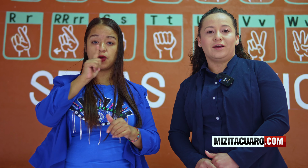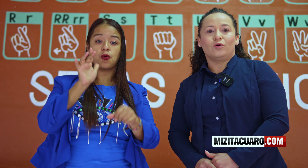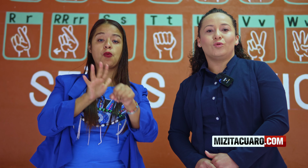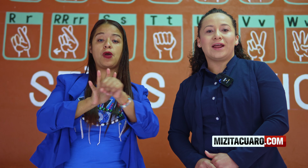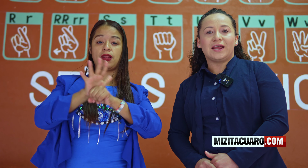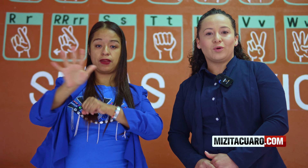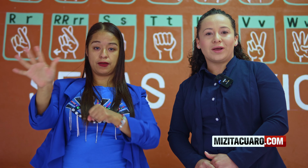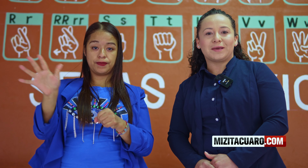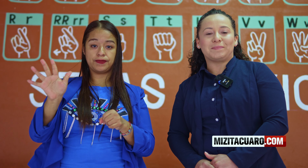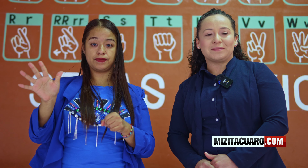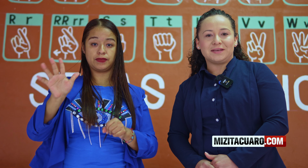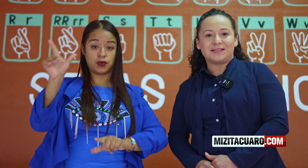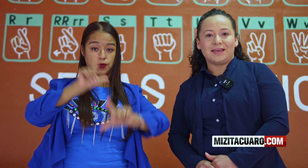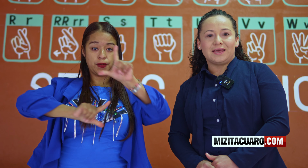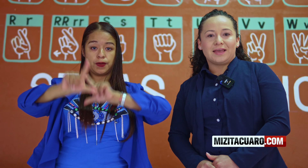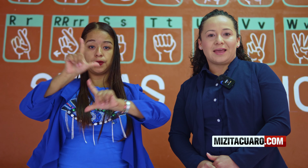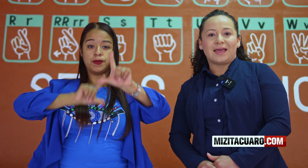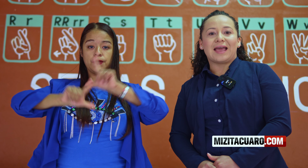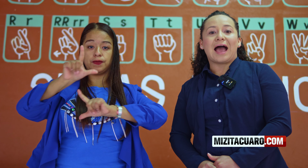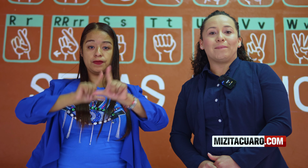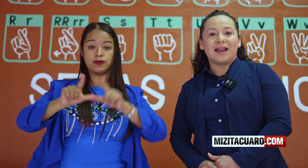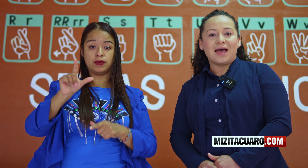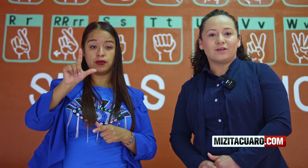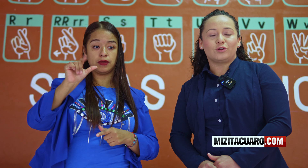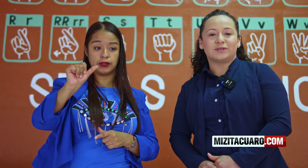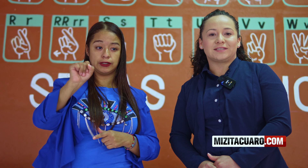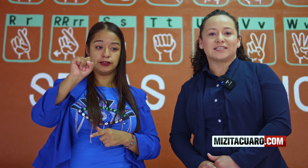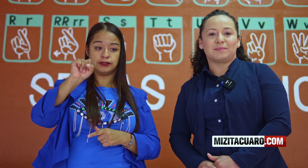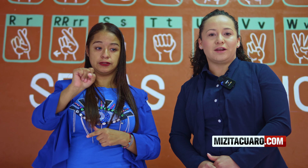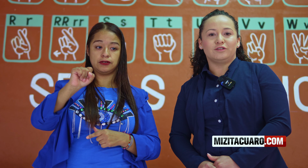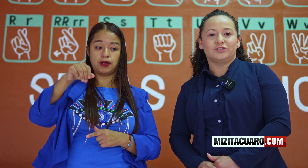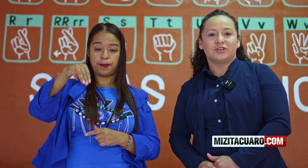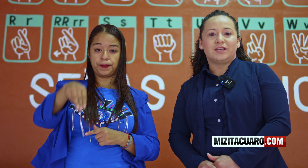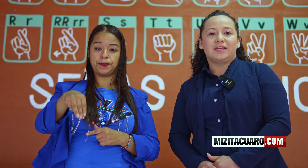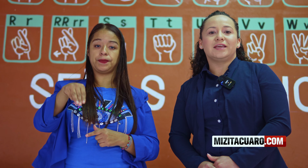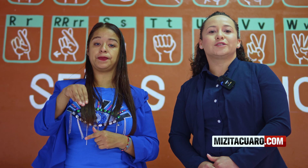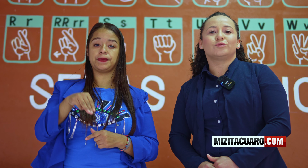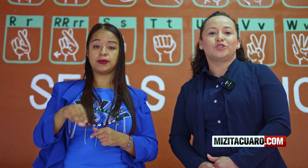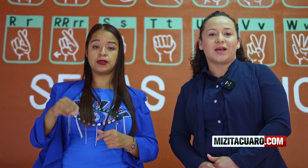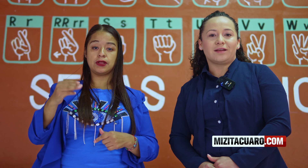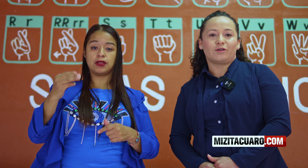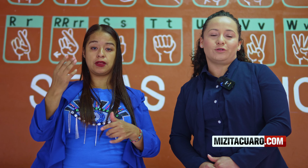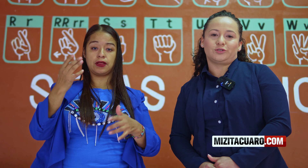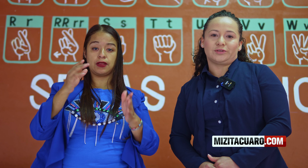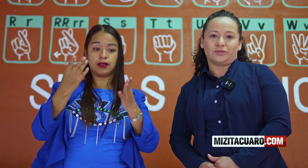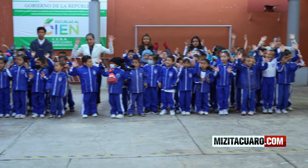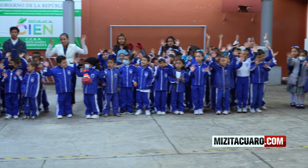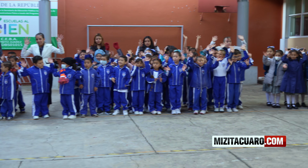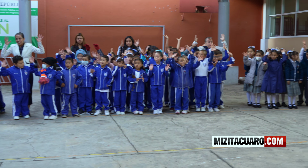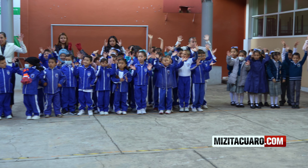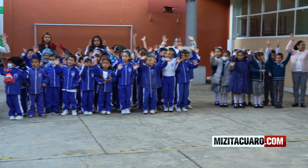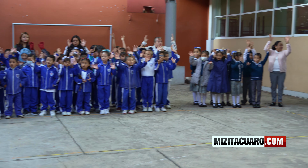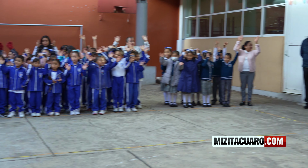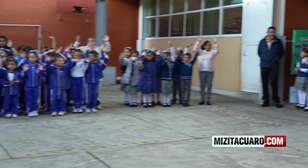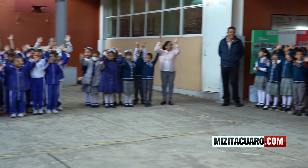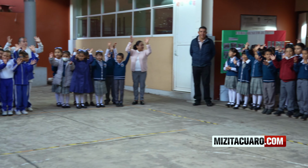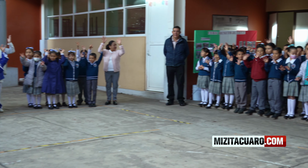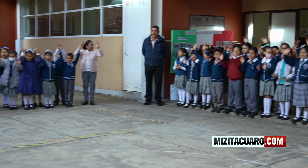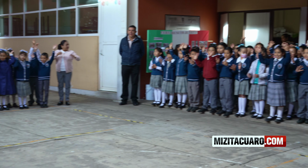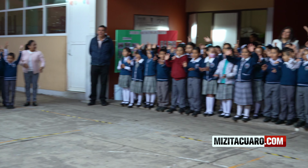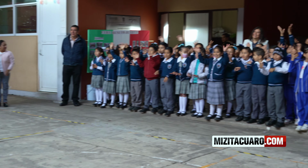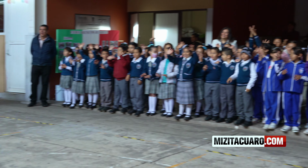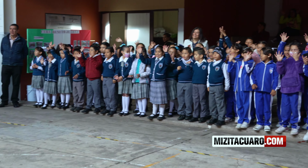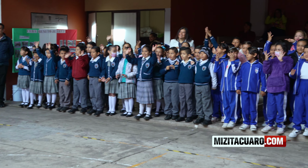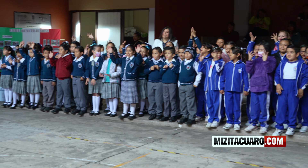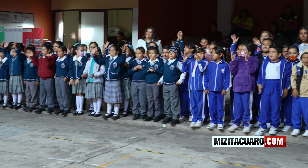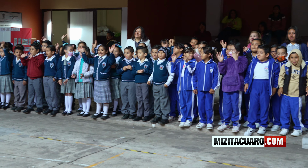mexicana, una lengua que permite hablar con nuestras manos y escuchar con nuestros ojos. Esta es la lengua